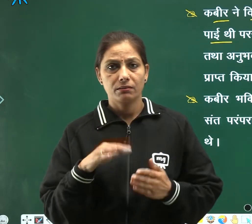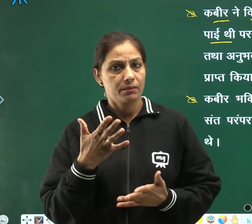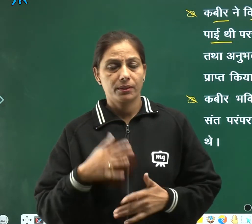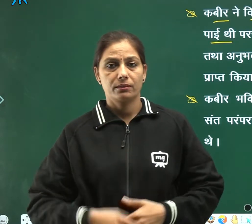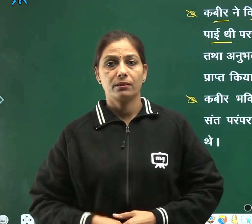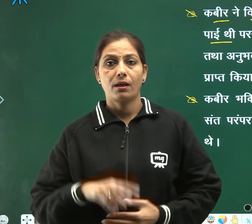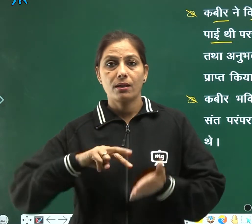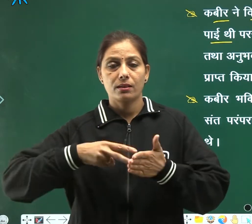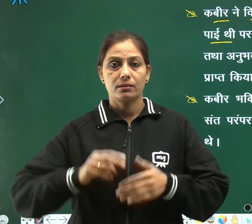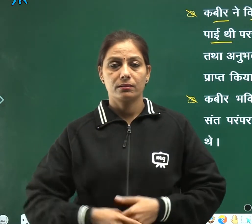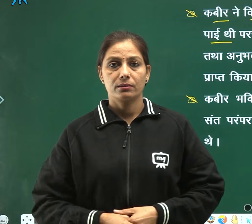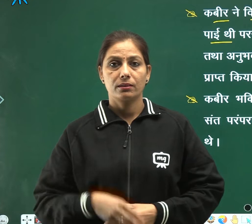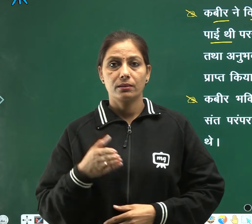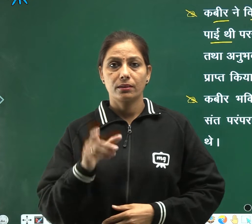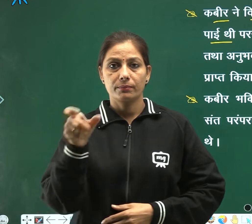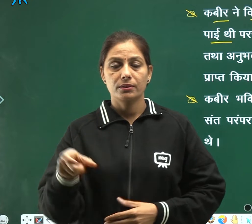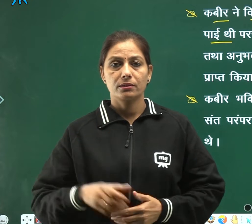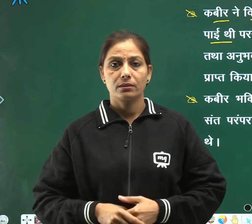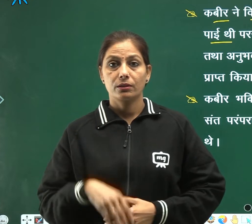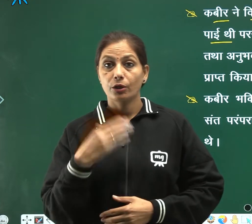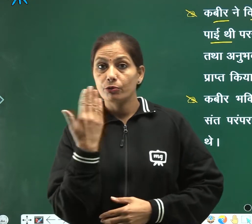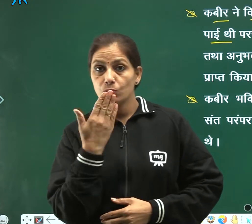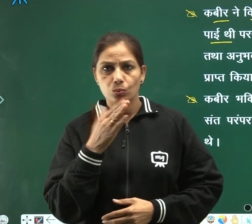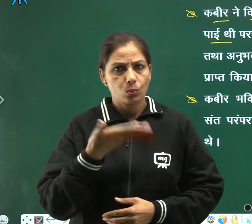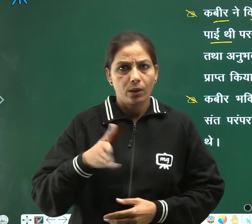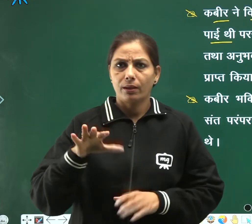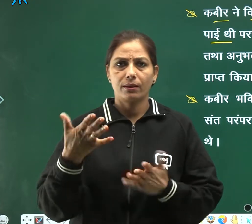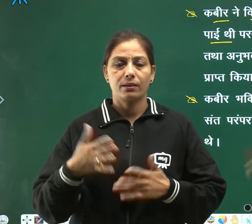अर्थात ये विद्यालय नहीं गए,